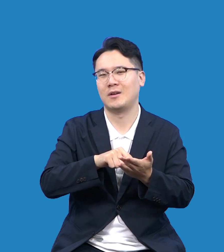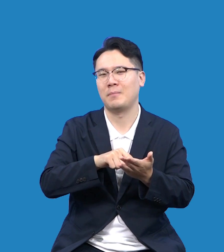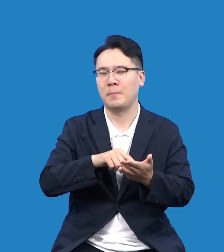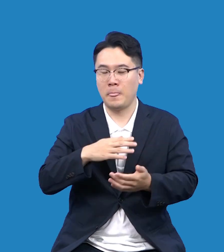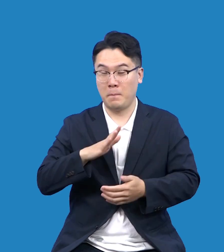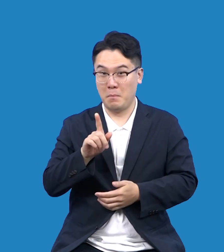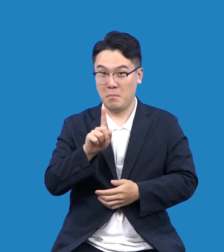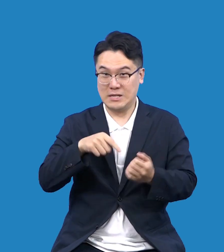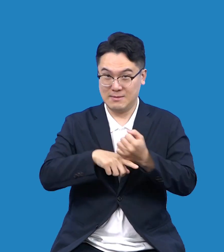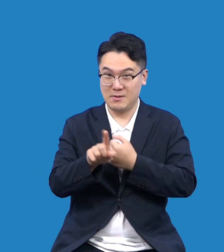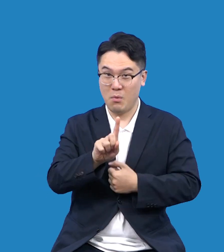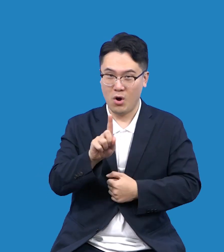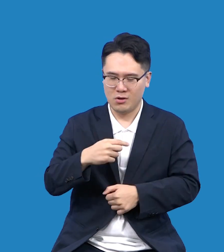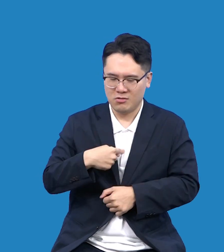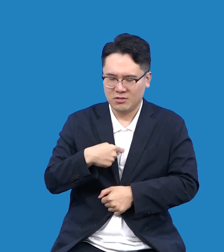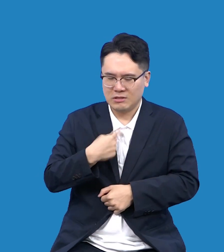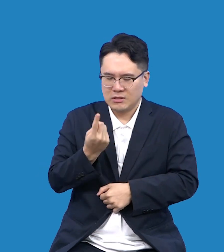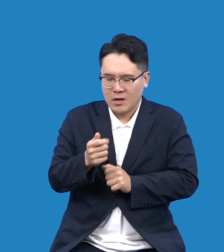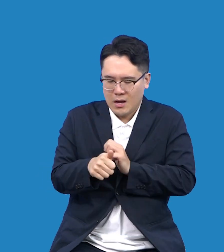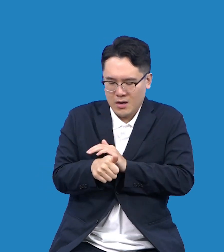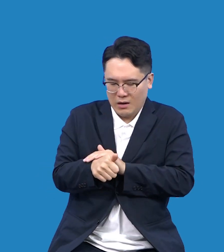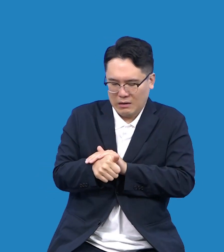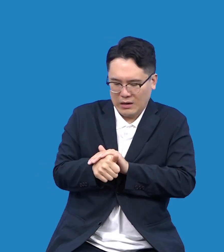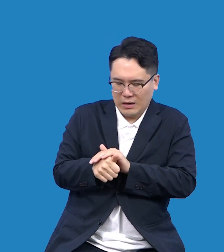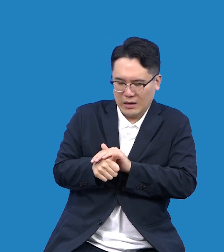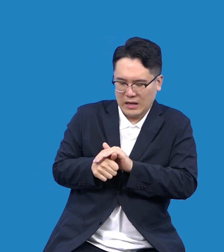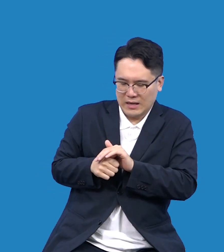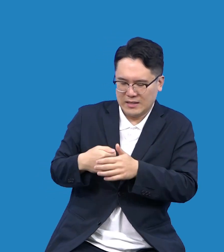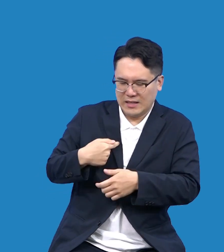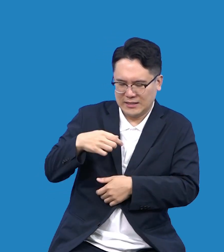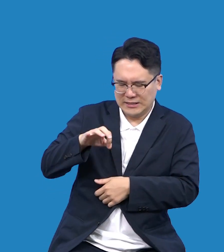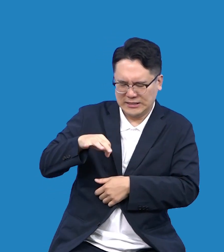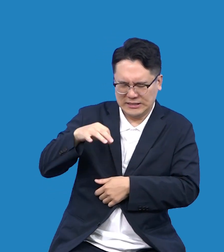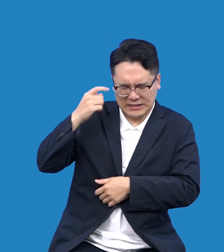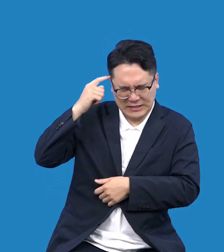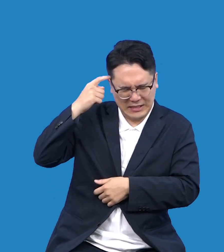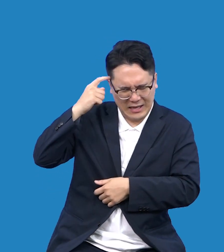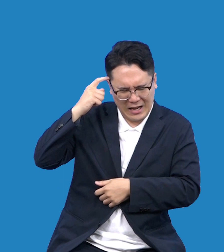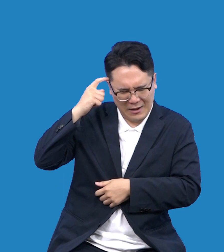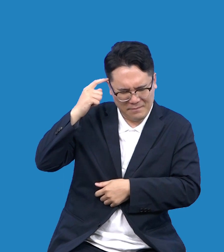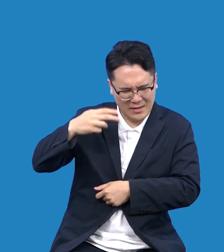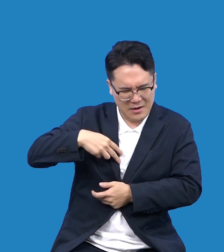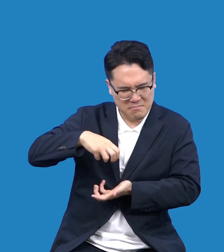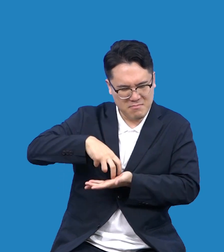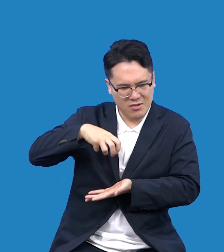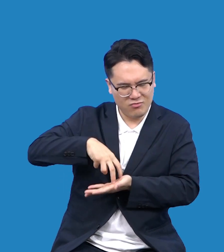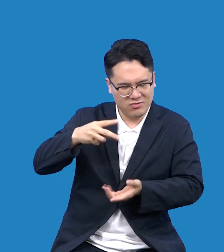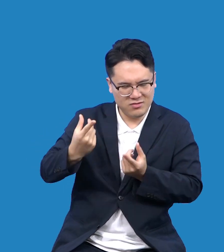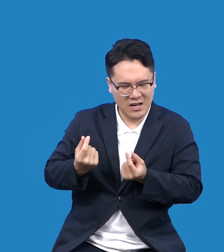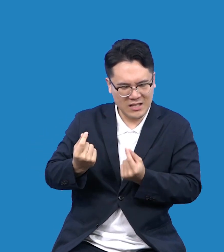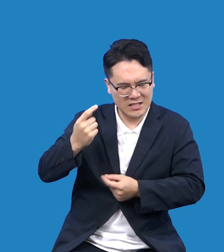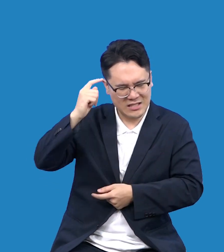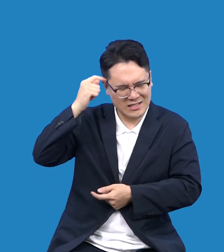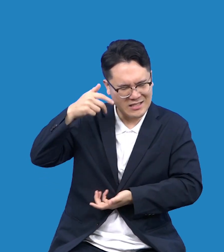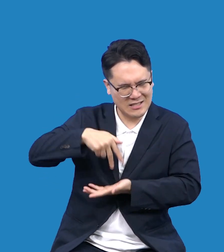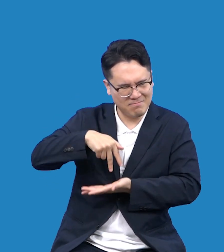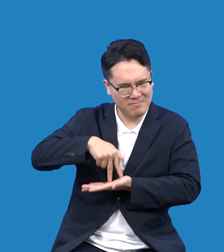생각하고 스스로를 학대하고 나는 메뚜기 같은 존재에 불과하다.